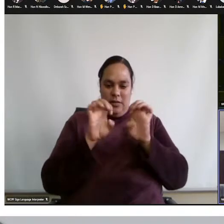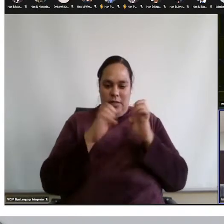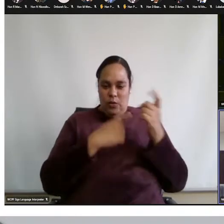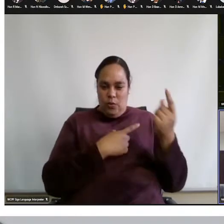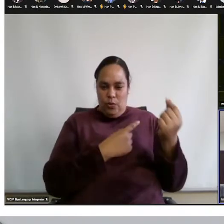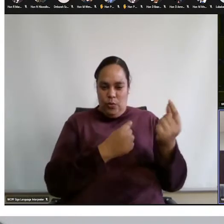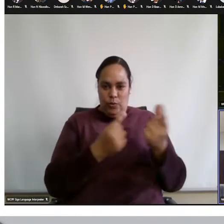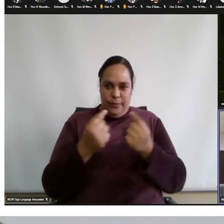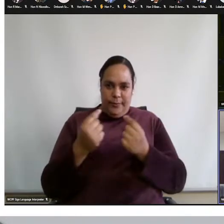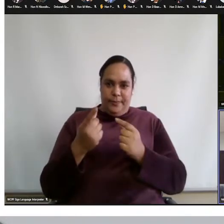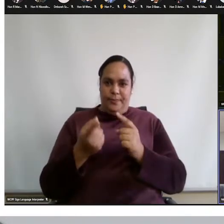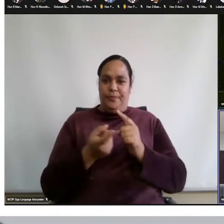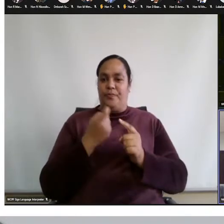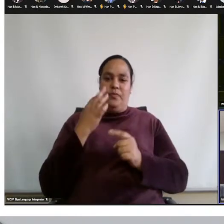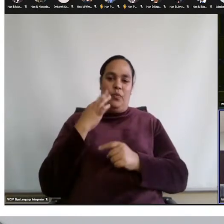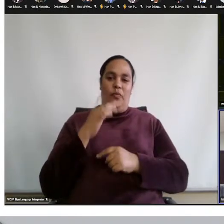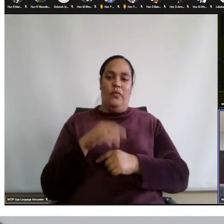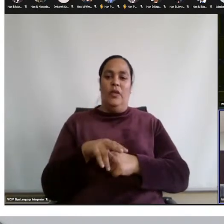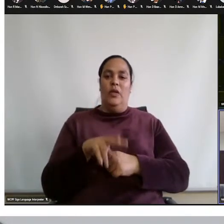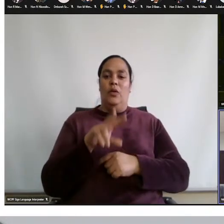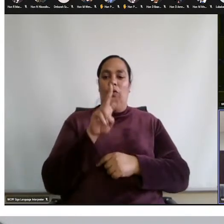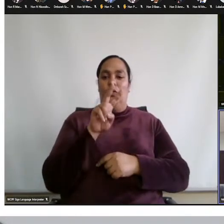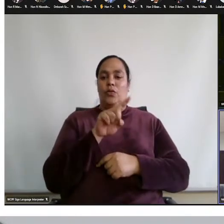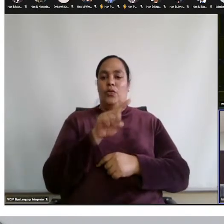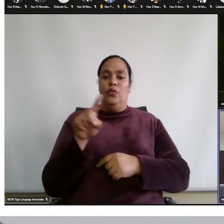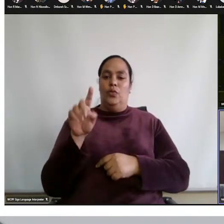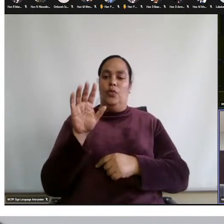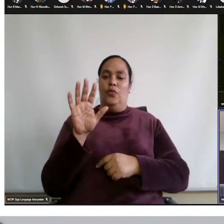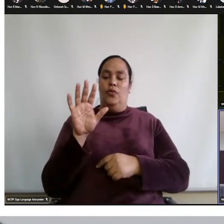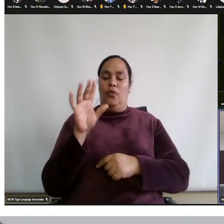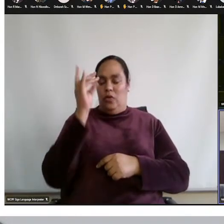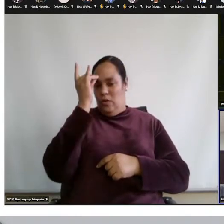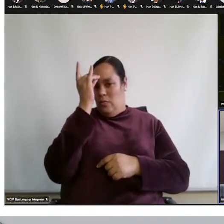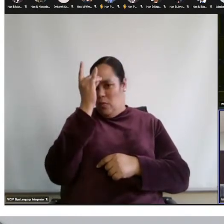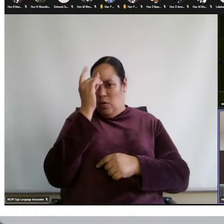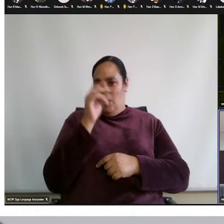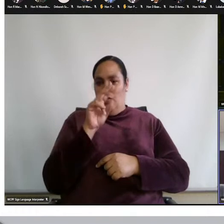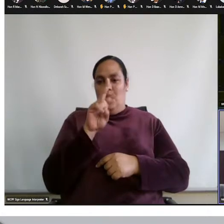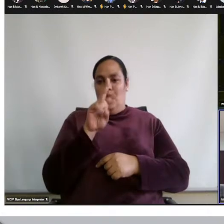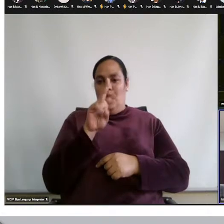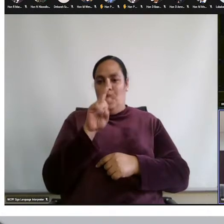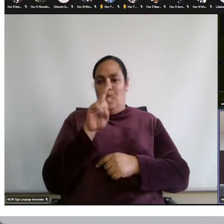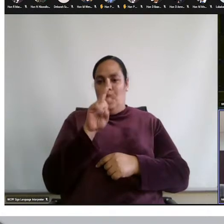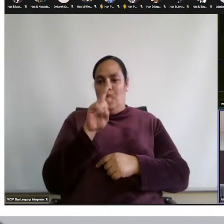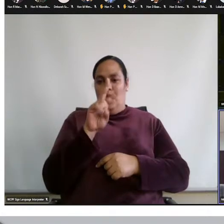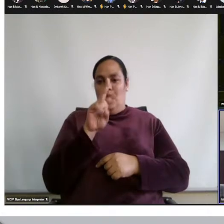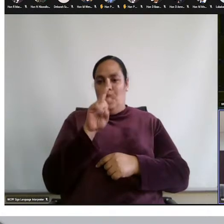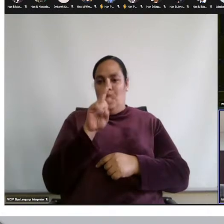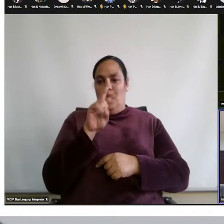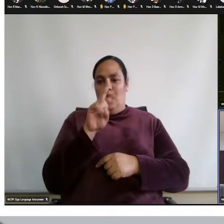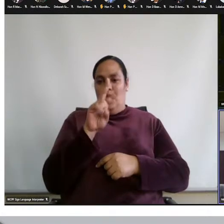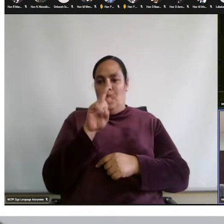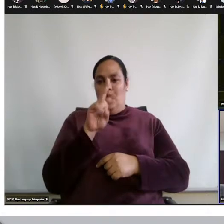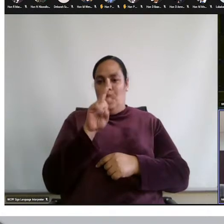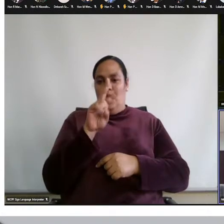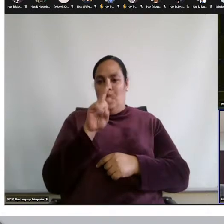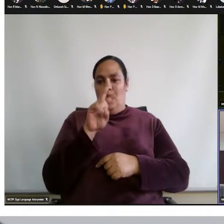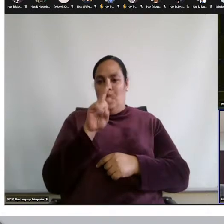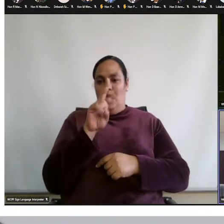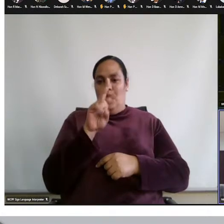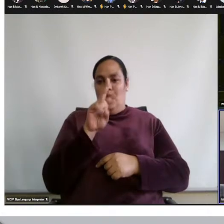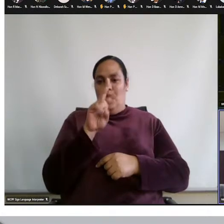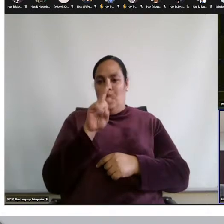is vanaf 2 tot 5 Maart 2021 uitgevoer en hierdie evaluering